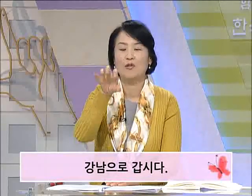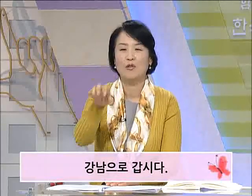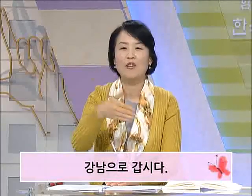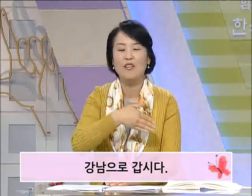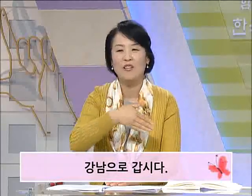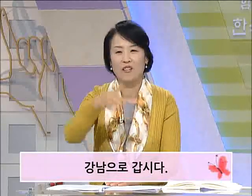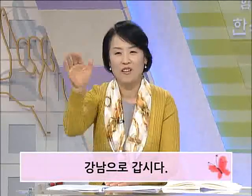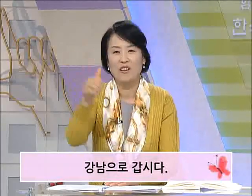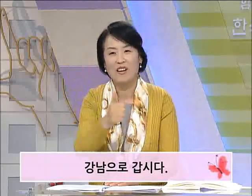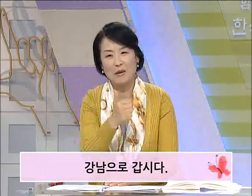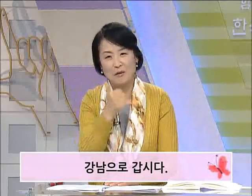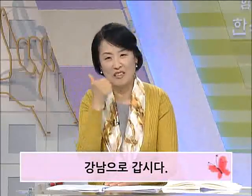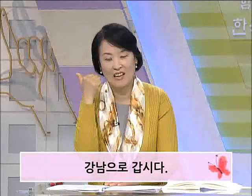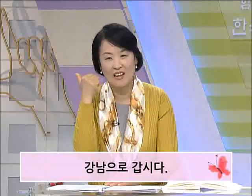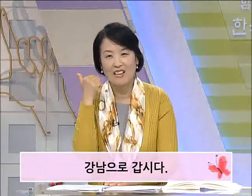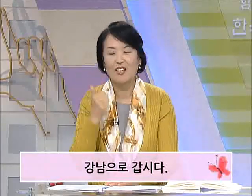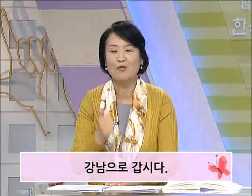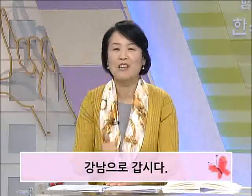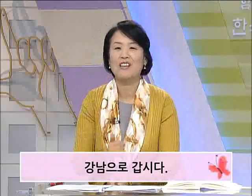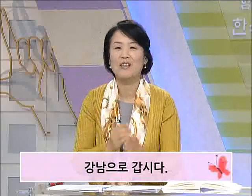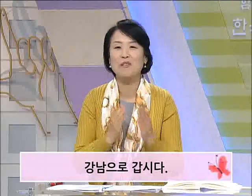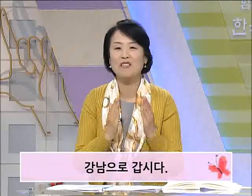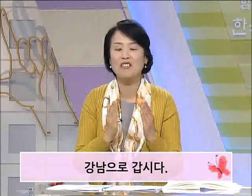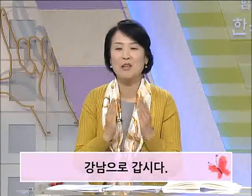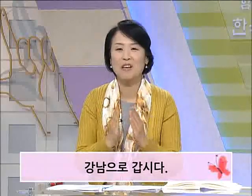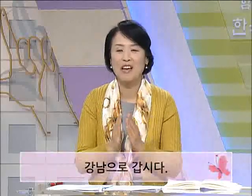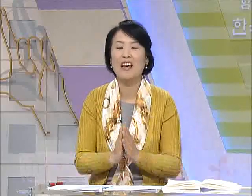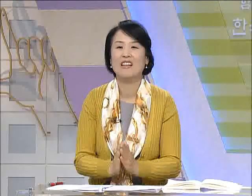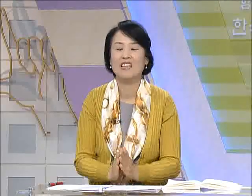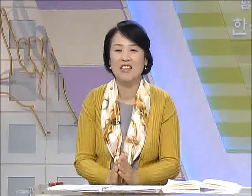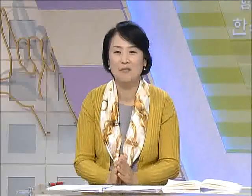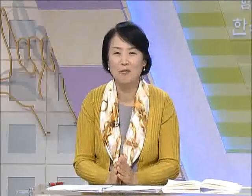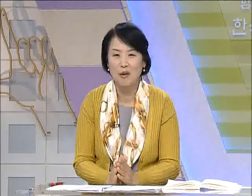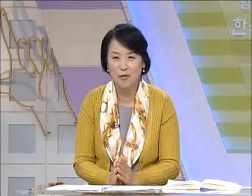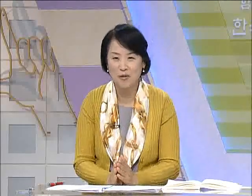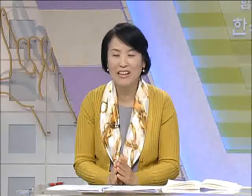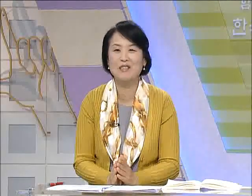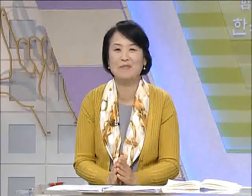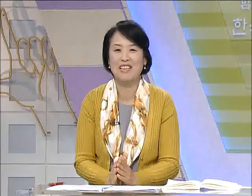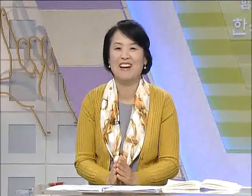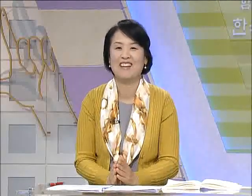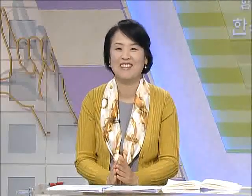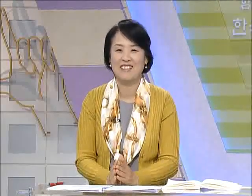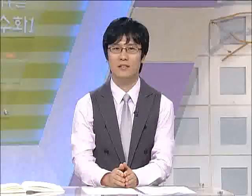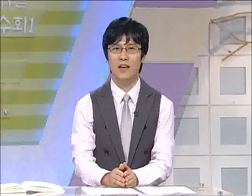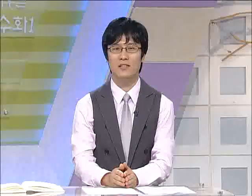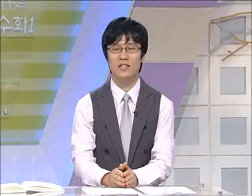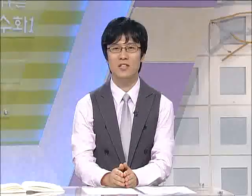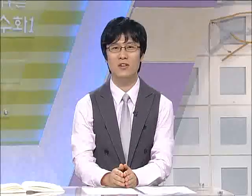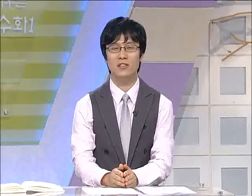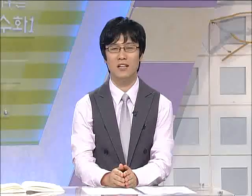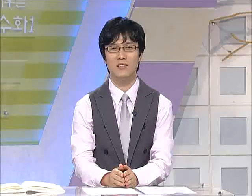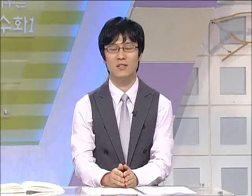강남으로 갑시다. 자, 우리 김현철 선생님께 다시 한번 배워보도록 하겠습니다. 네, 시청이라는